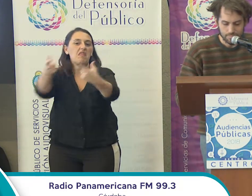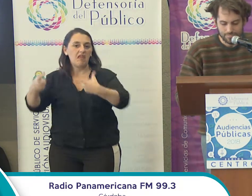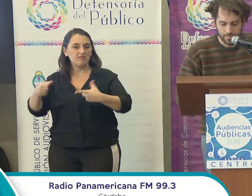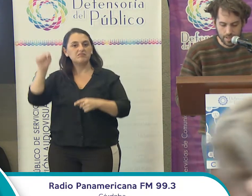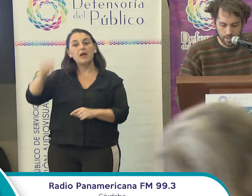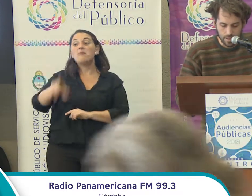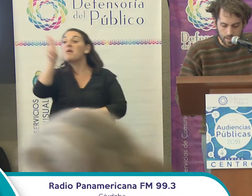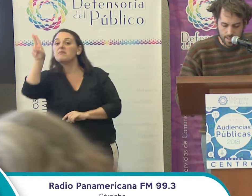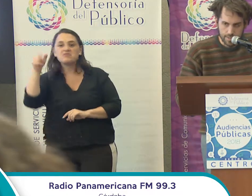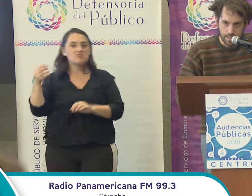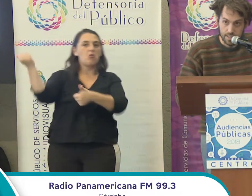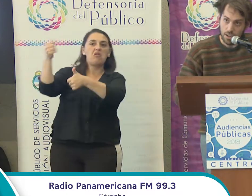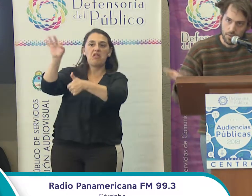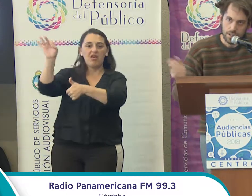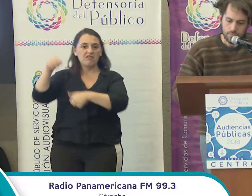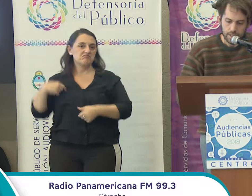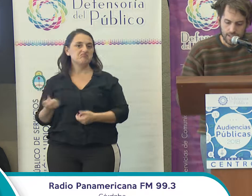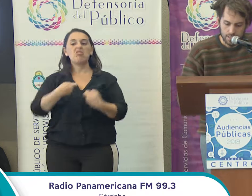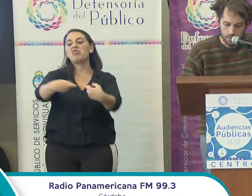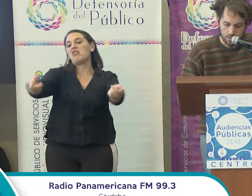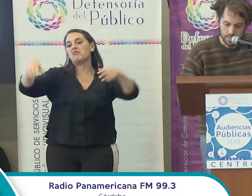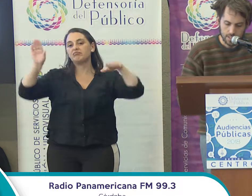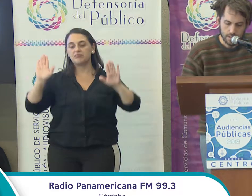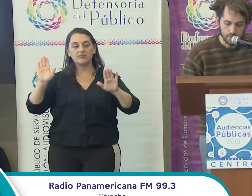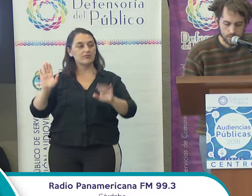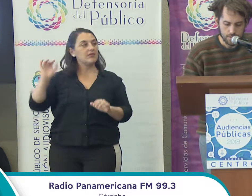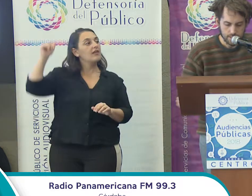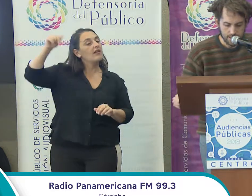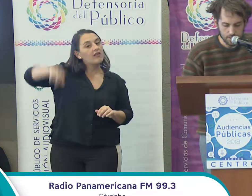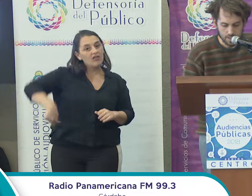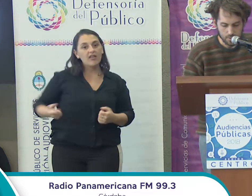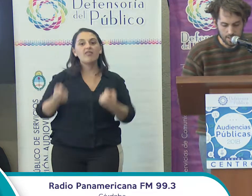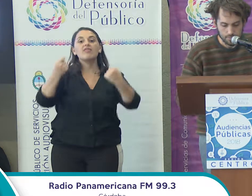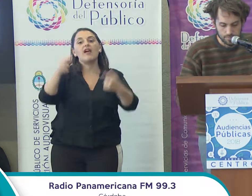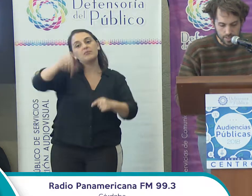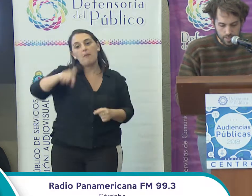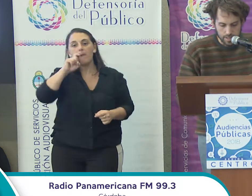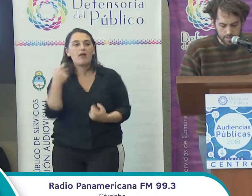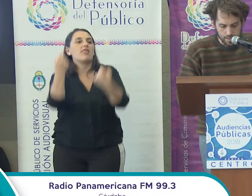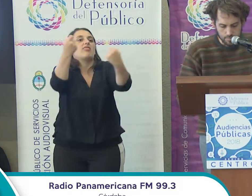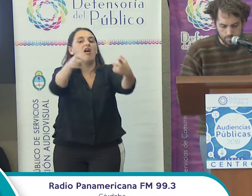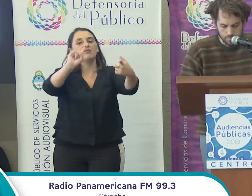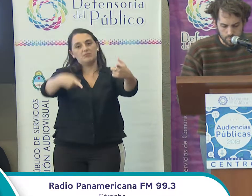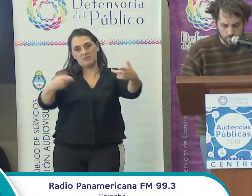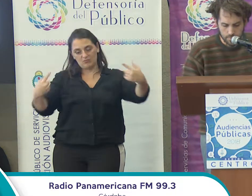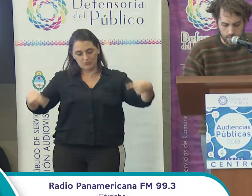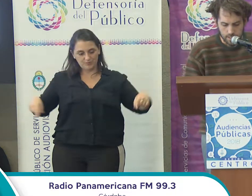pereyra y ahora bueno ha tenido una serie de beneficios de parte de la gestión actual este